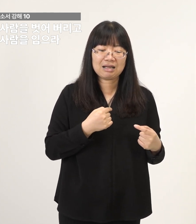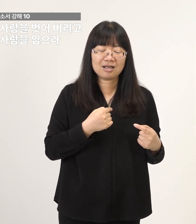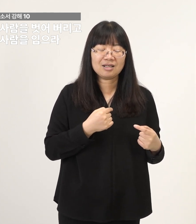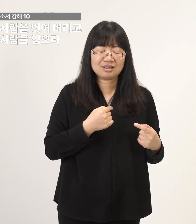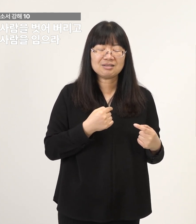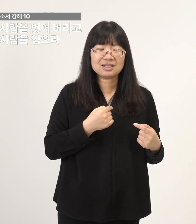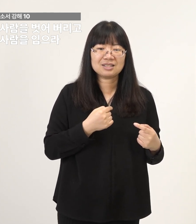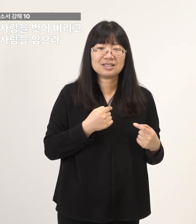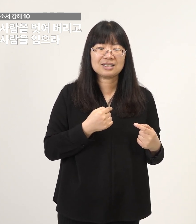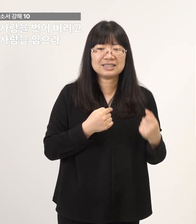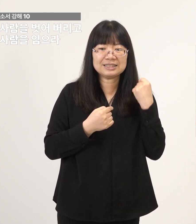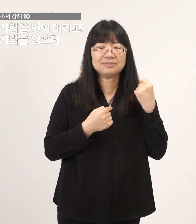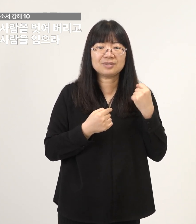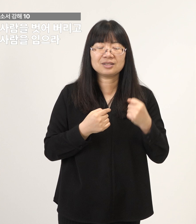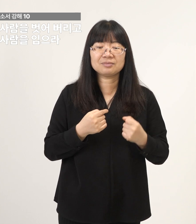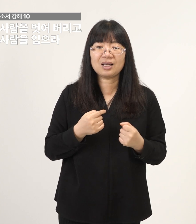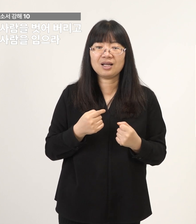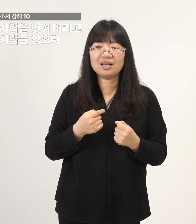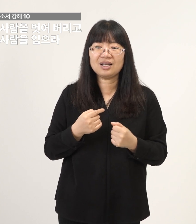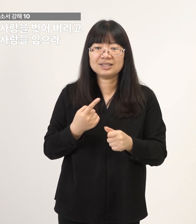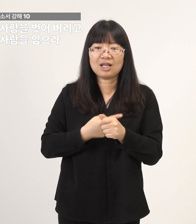후자는 동력이 다르잖아요.